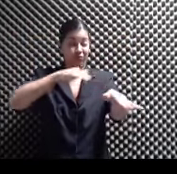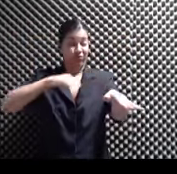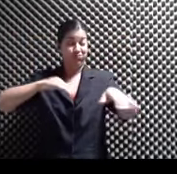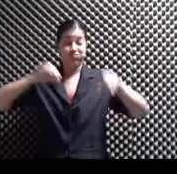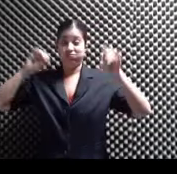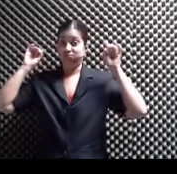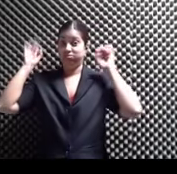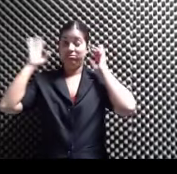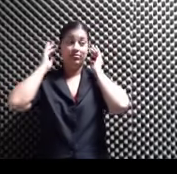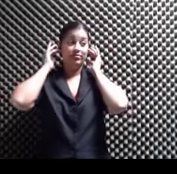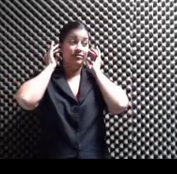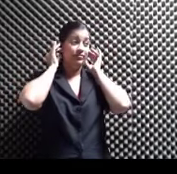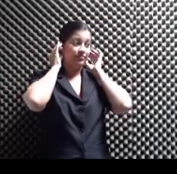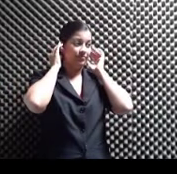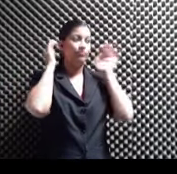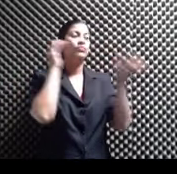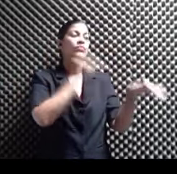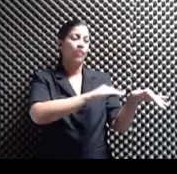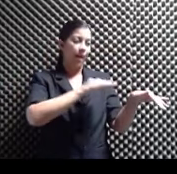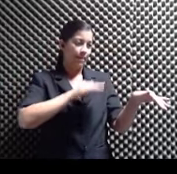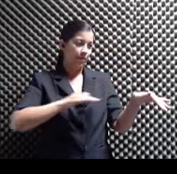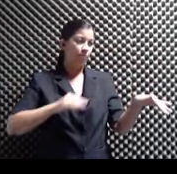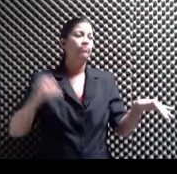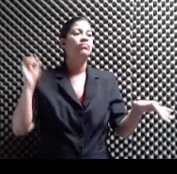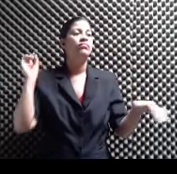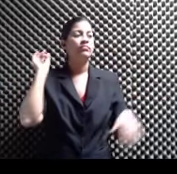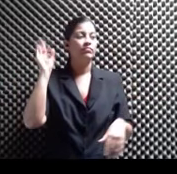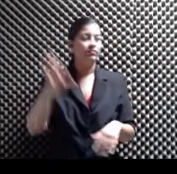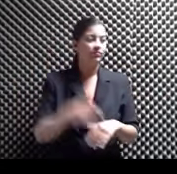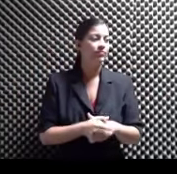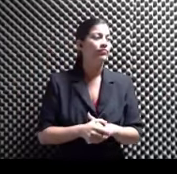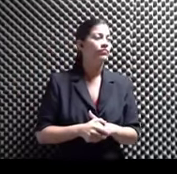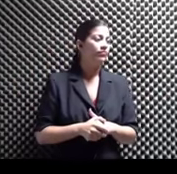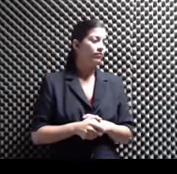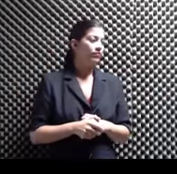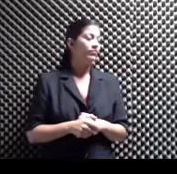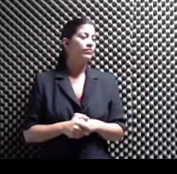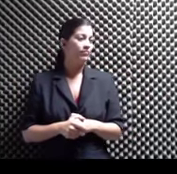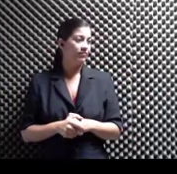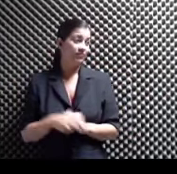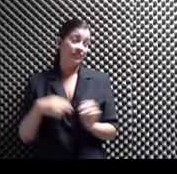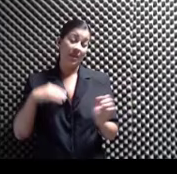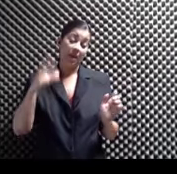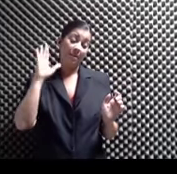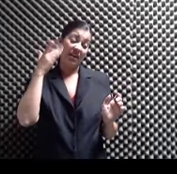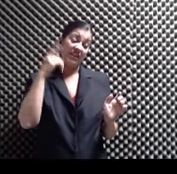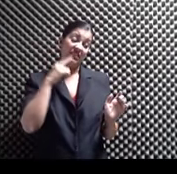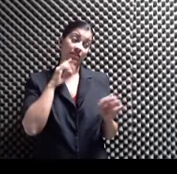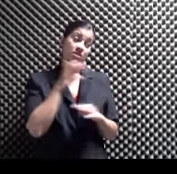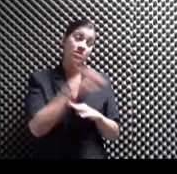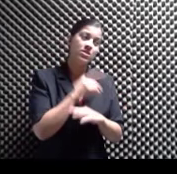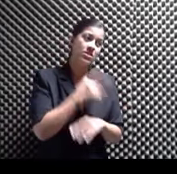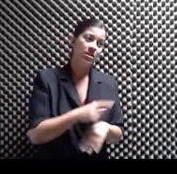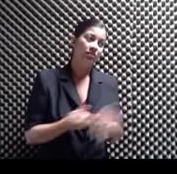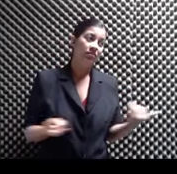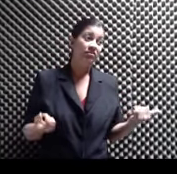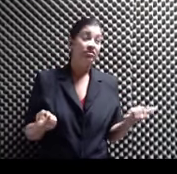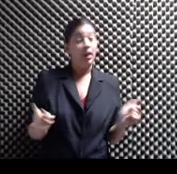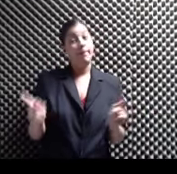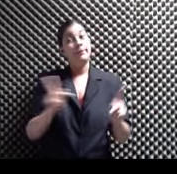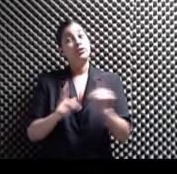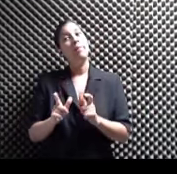bueno. Hay un tapón. Aparte de enorme. Ay, mi madre. Parece que fue a propósito, ¿verdad? Porque dijeron, ya que la gente está